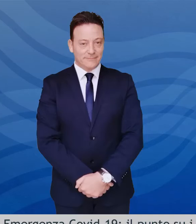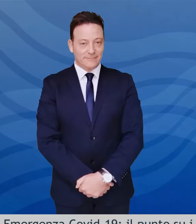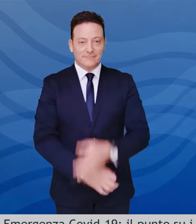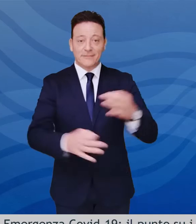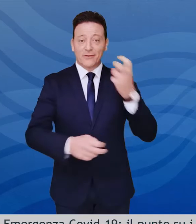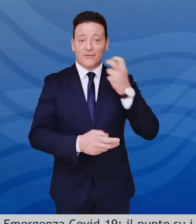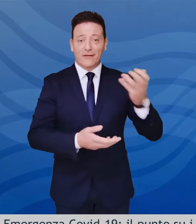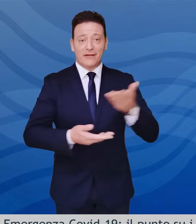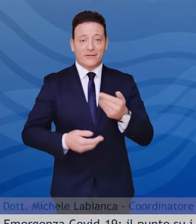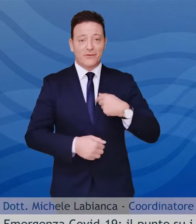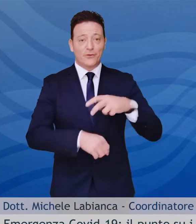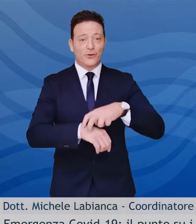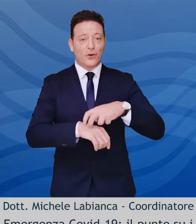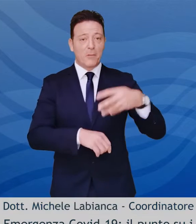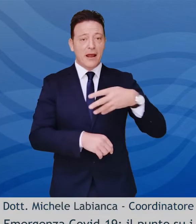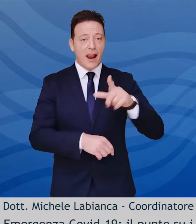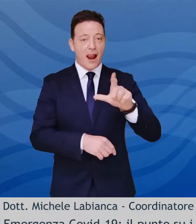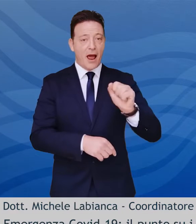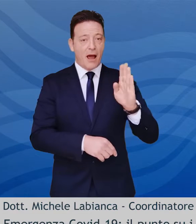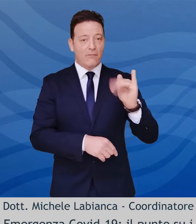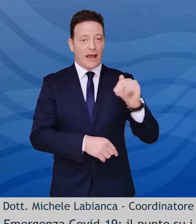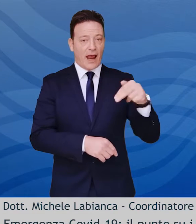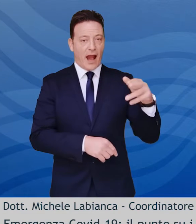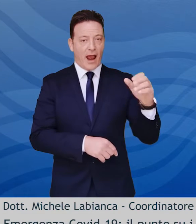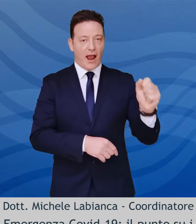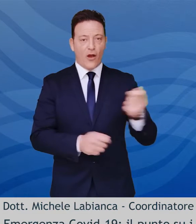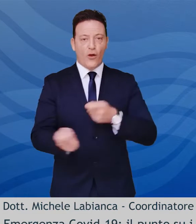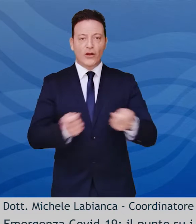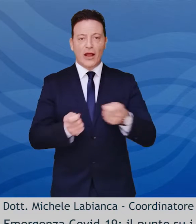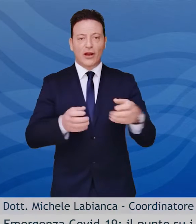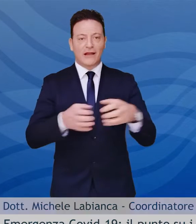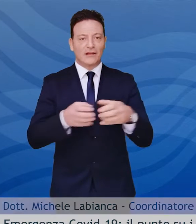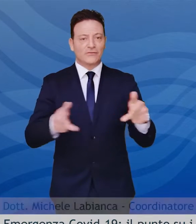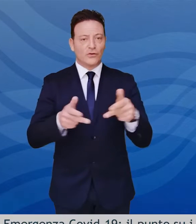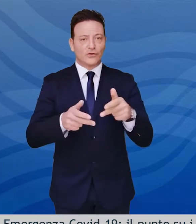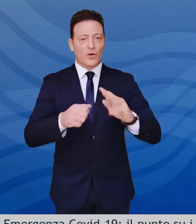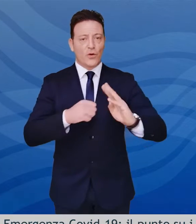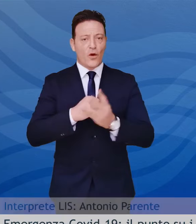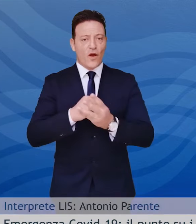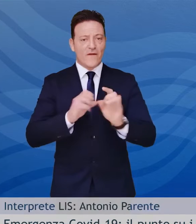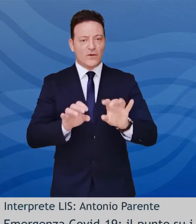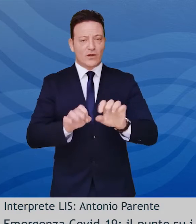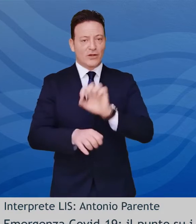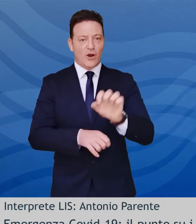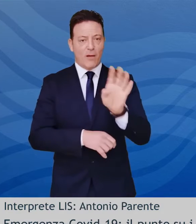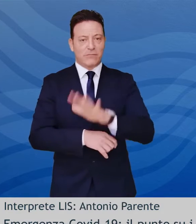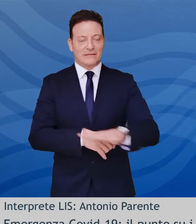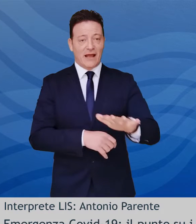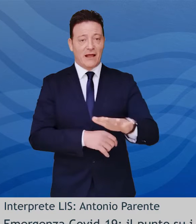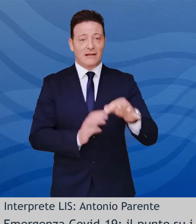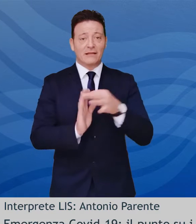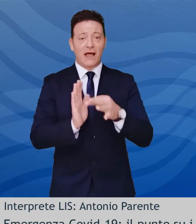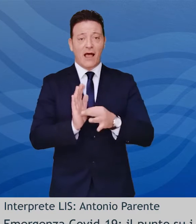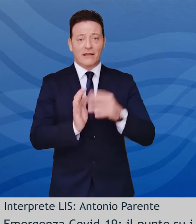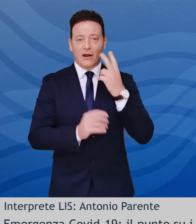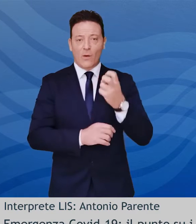Ben trovati, sono il dottor Michele Labianca, coordinatore della Task Force Coronavirus della Regione Basilicata. I dati riferiti al